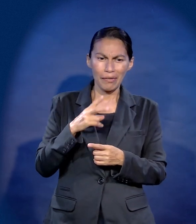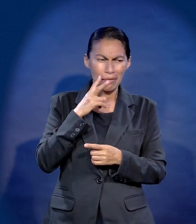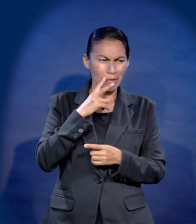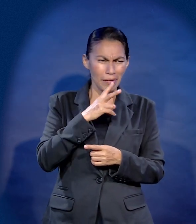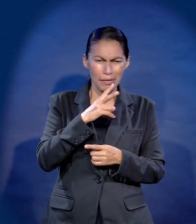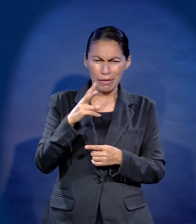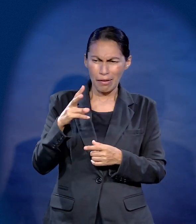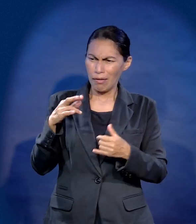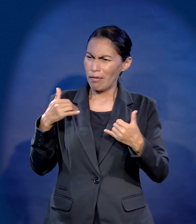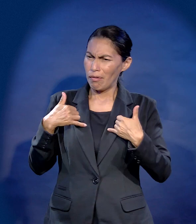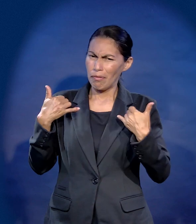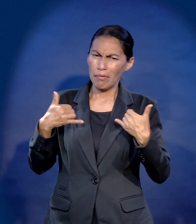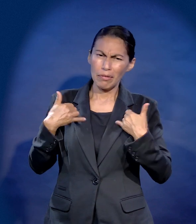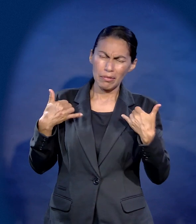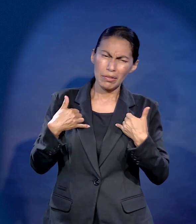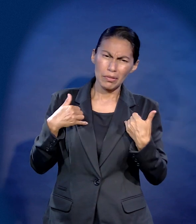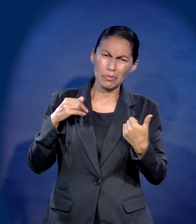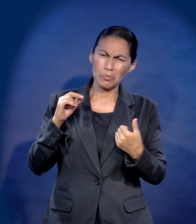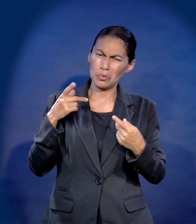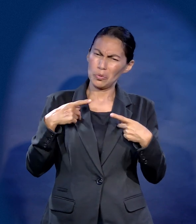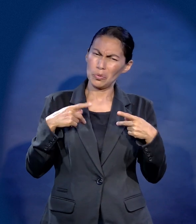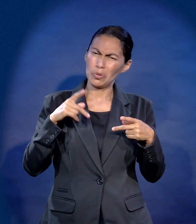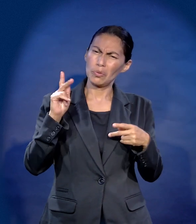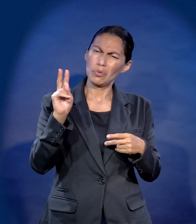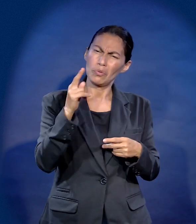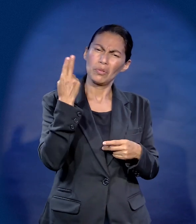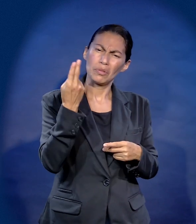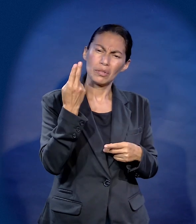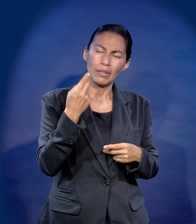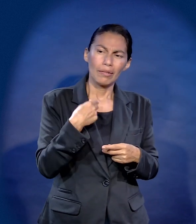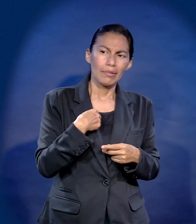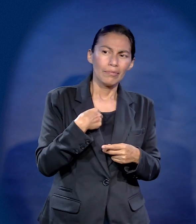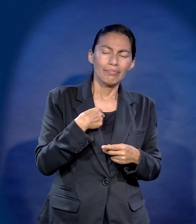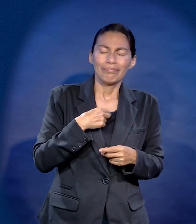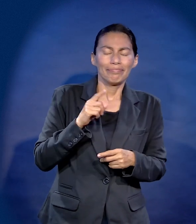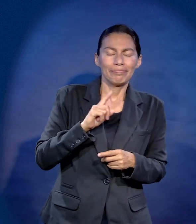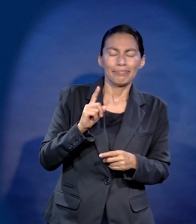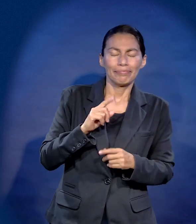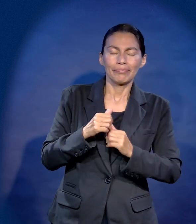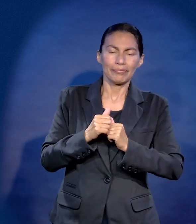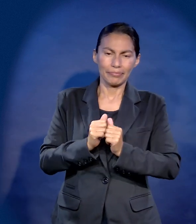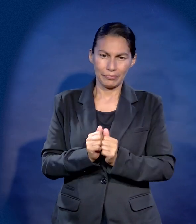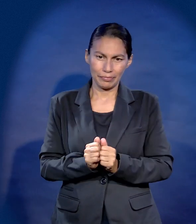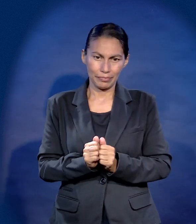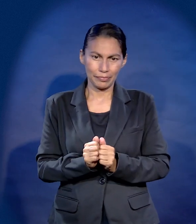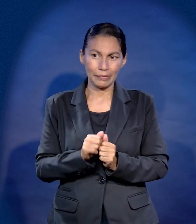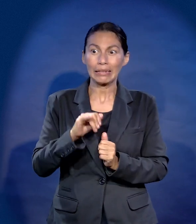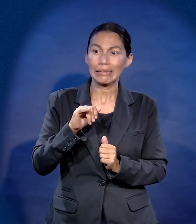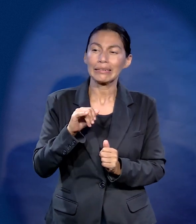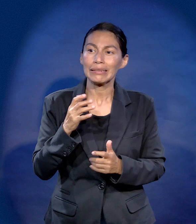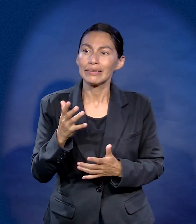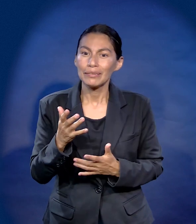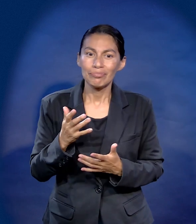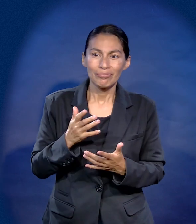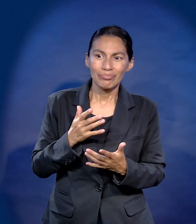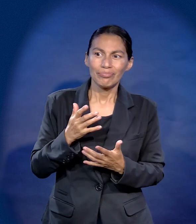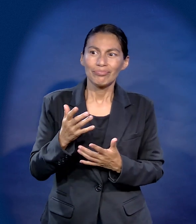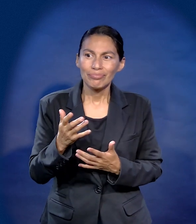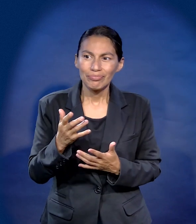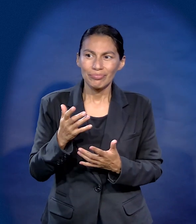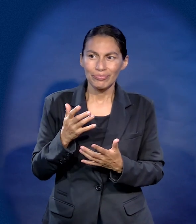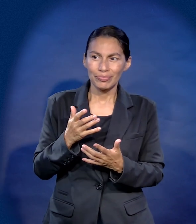voy. Pero luego veía que los que se acercaban eran puros muchachos grandes, universitarios. Y yo me sentía: no, mejor yo no